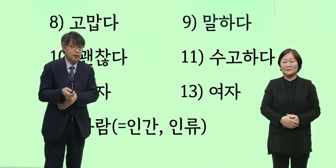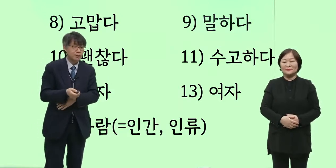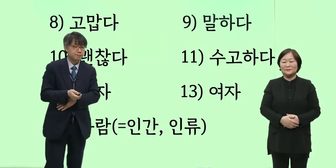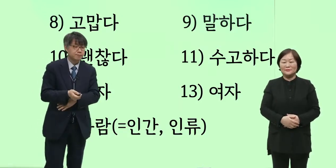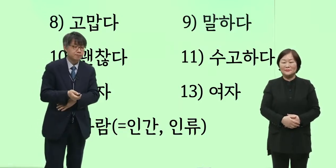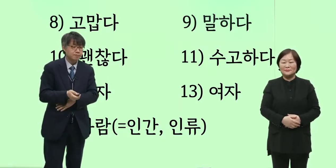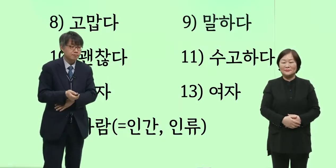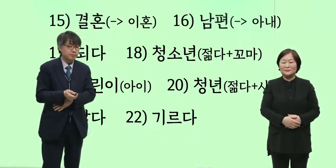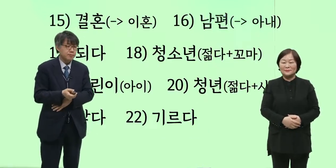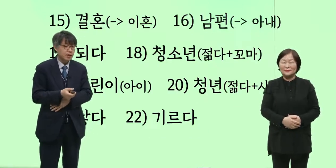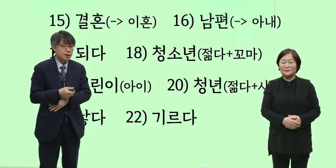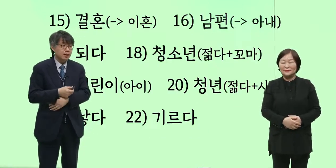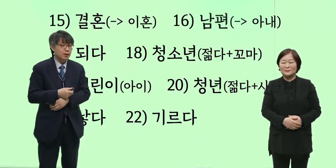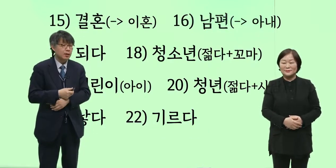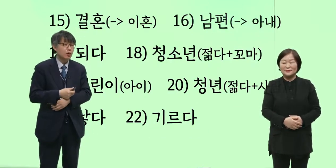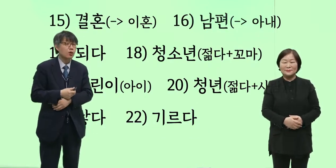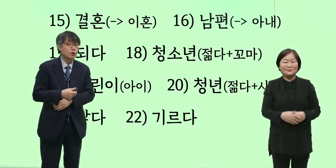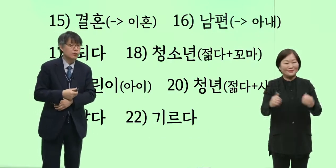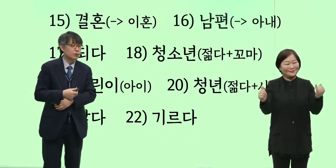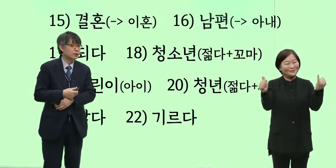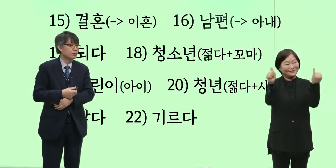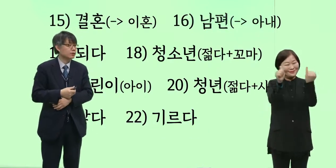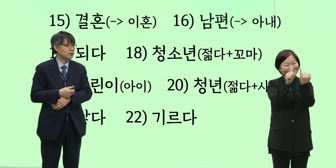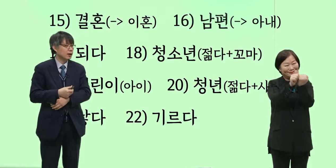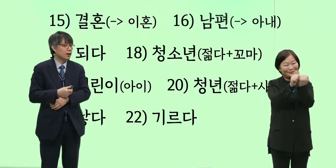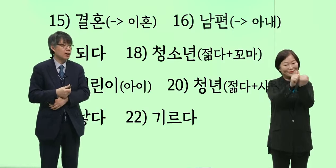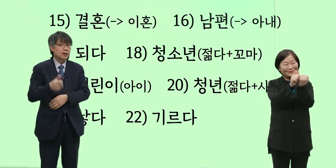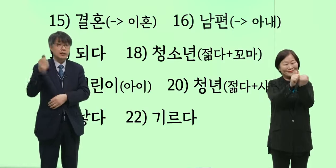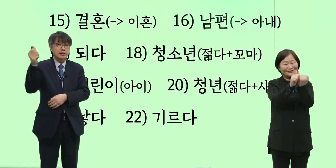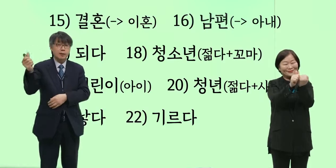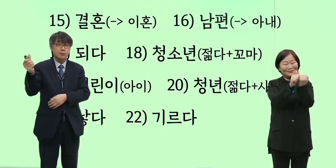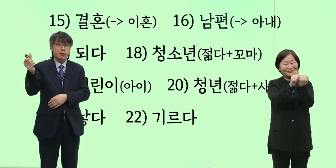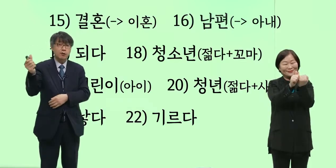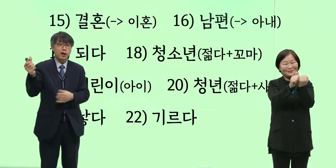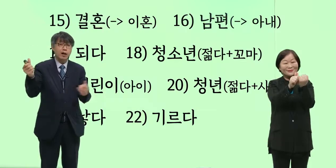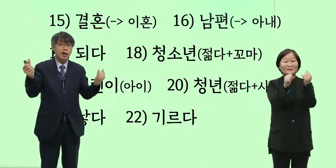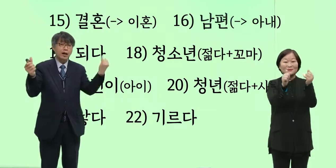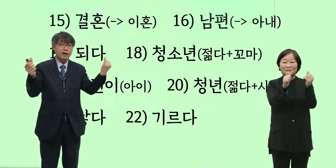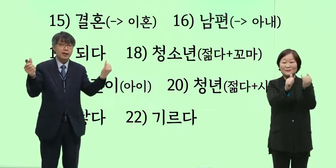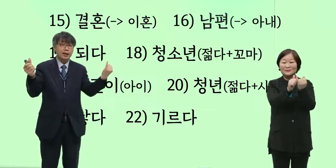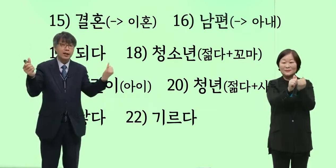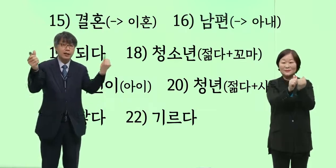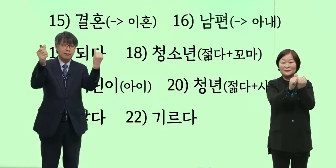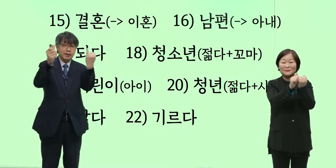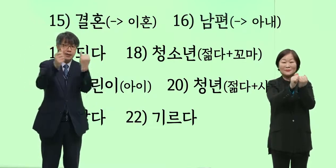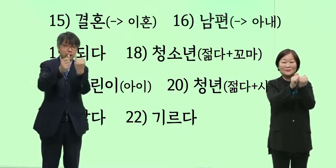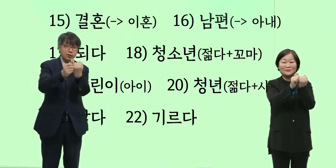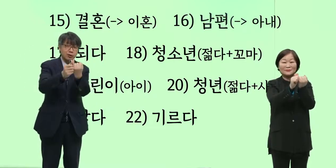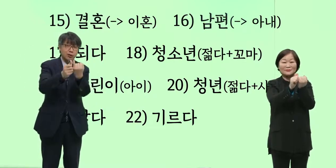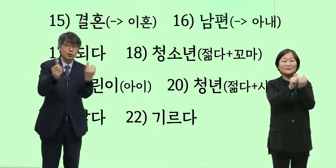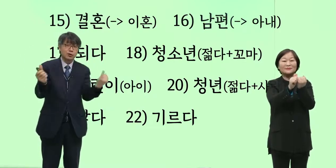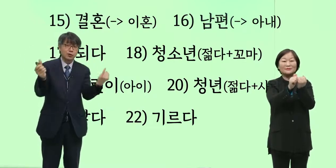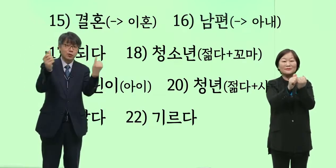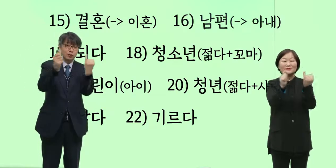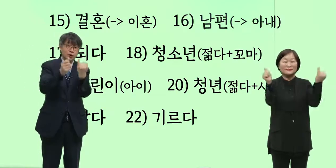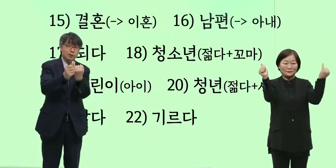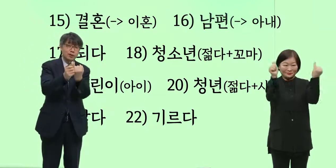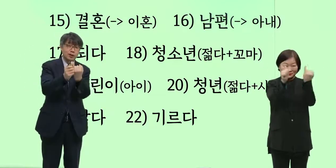네. 그다음에 결혼. 자, 남편과 아내가 만나는 거죠. 결혼. 남성과 여성이